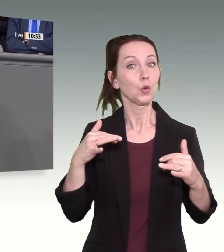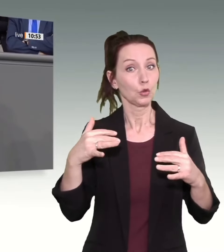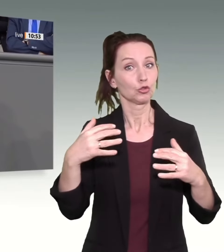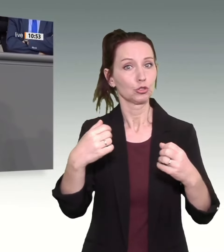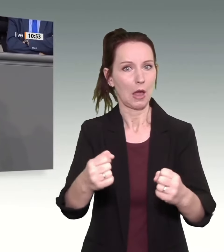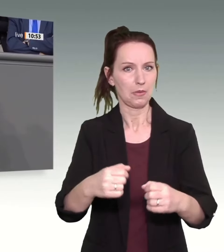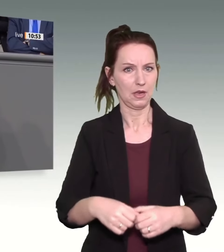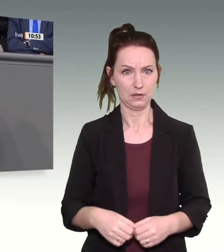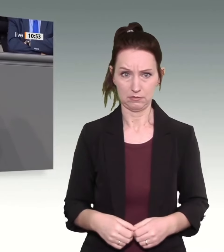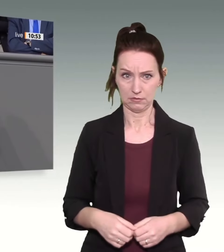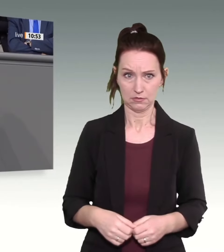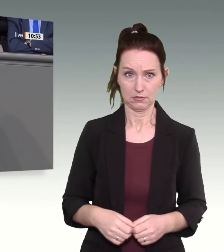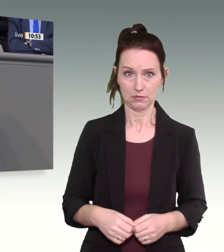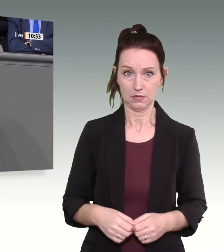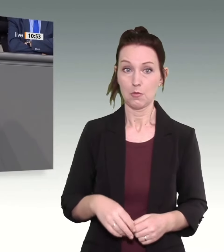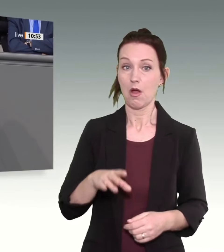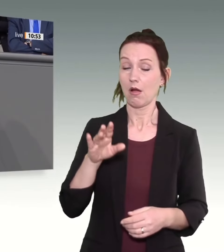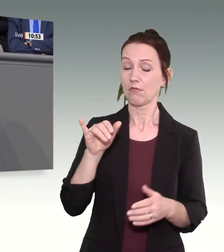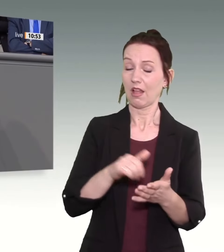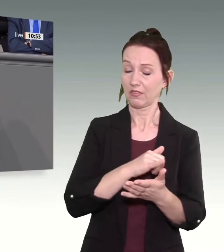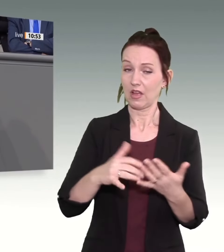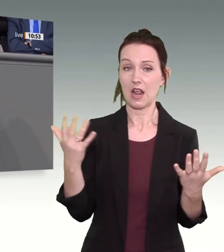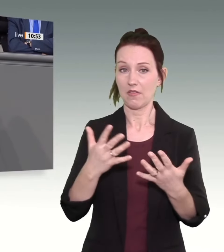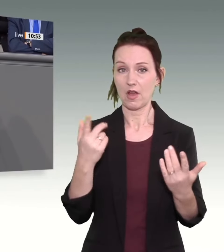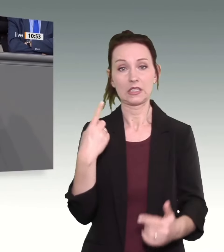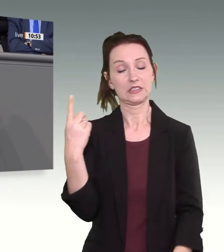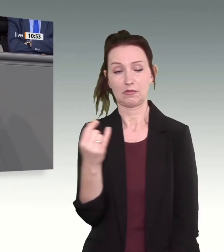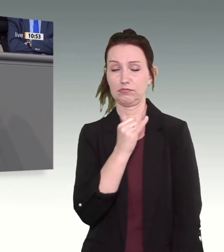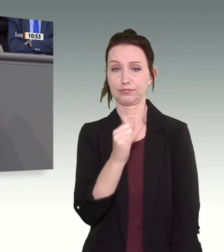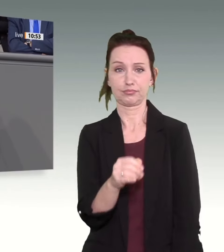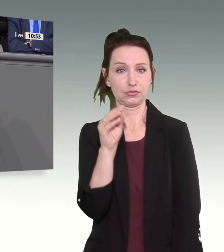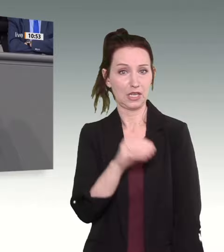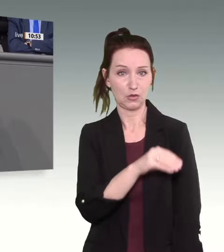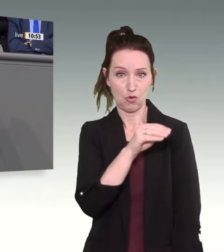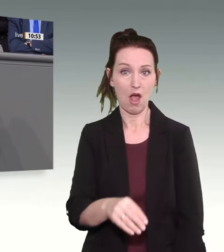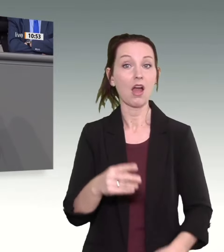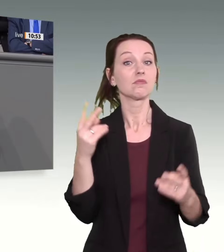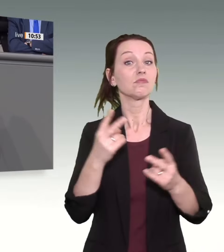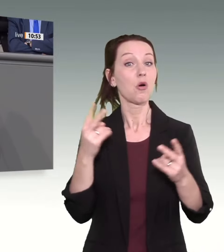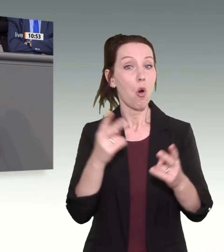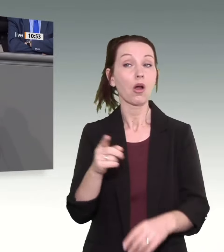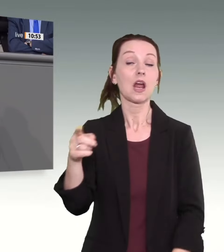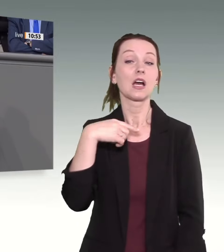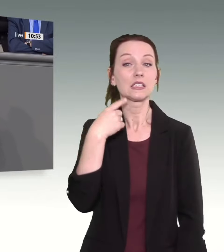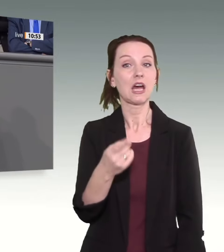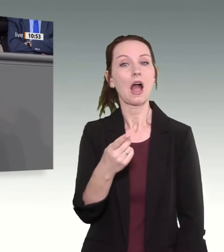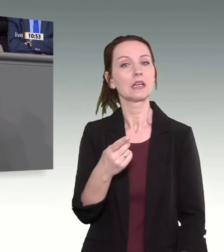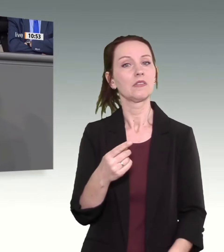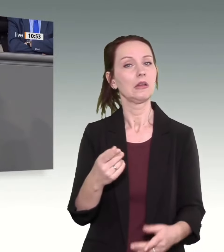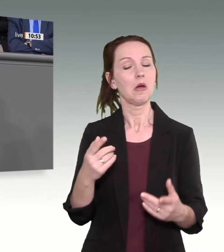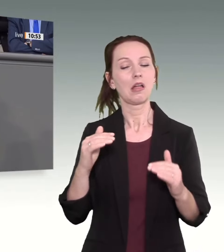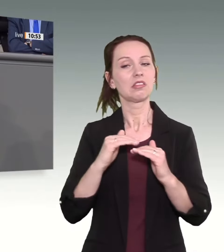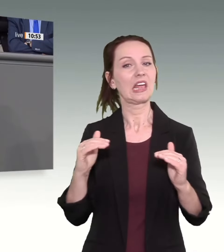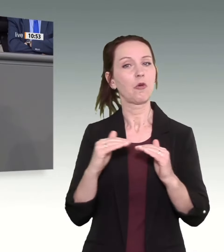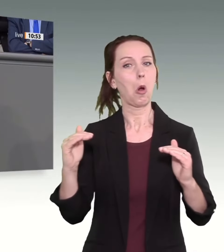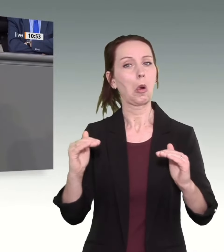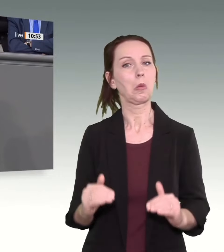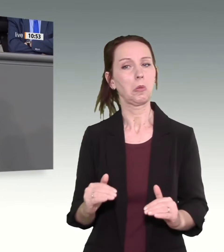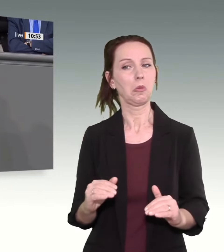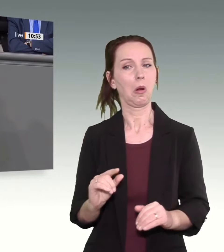betrachtet eine Stabilisierung auf einem inakzeptablen, niedrigen Niveau und will das als Erfolg verkaufen, meine Damen, meine Herren.